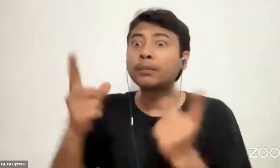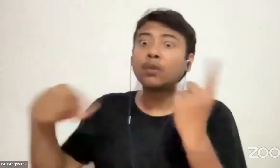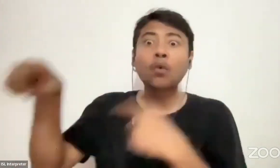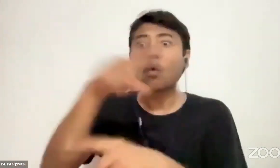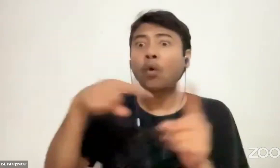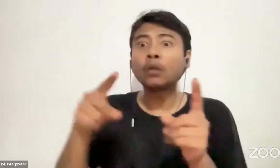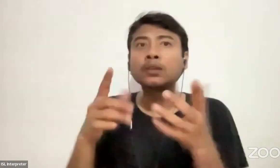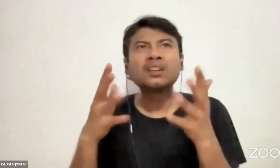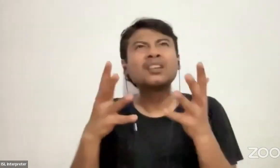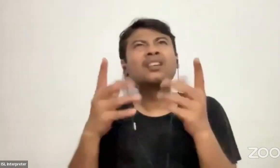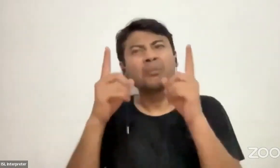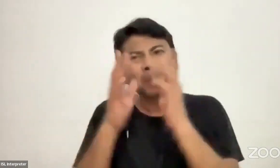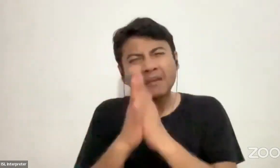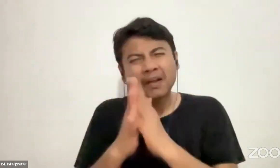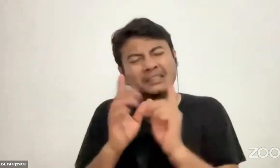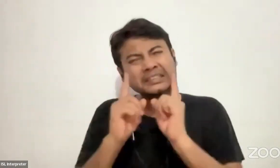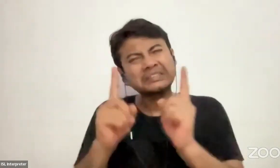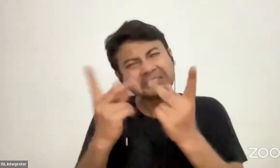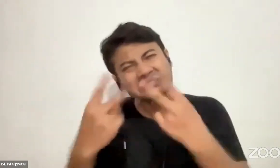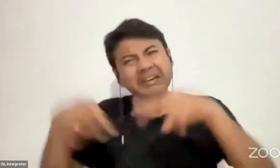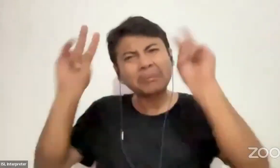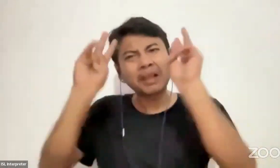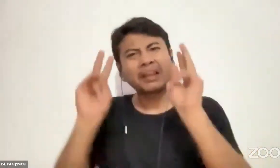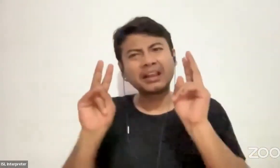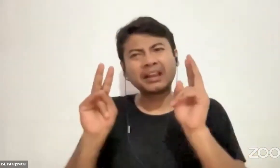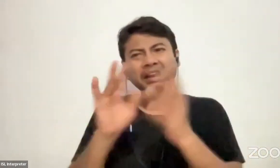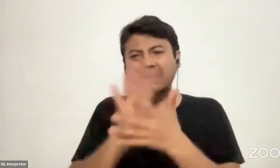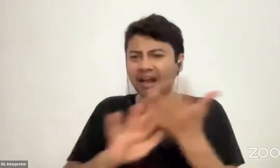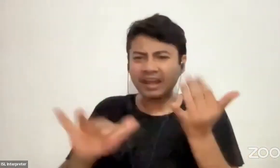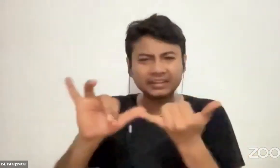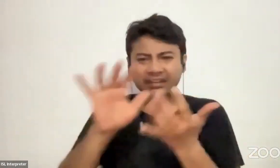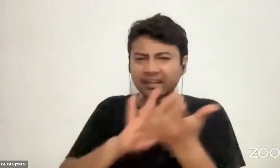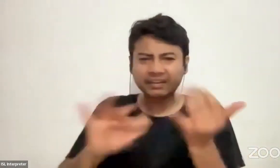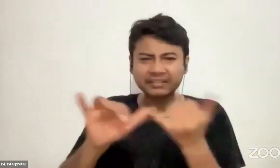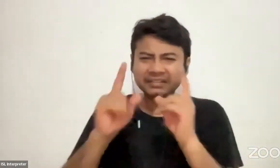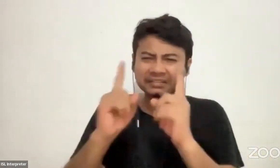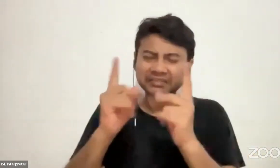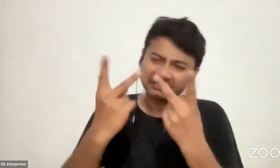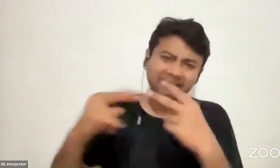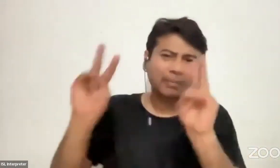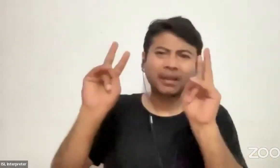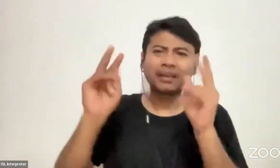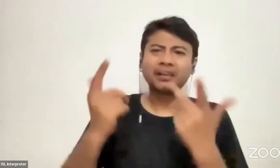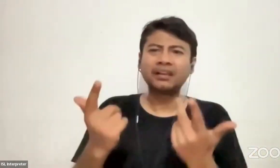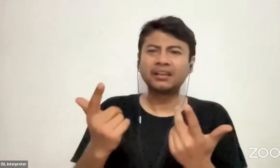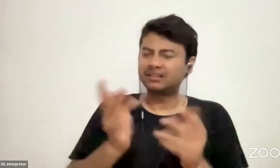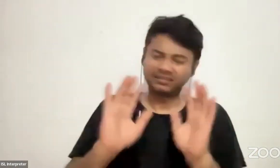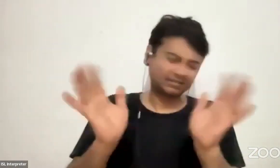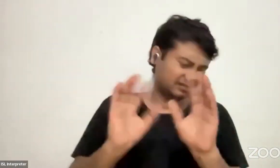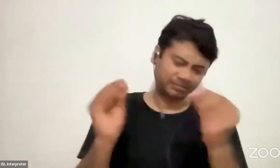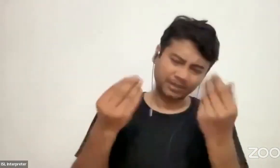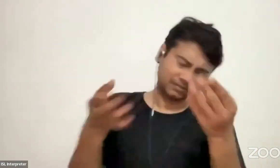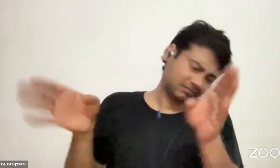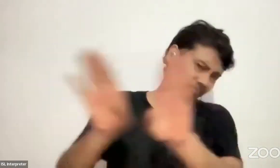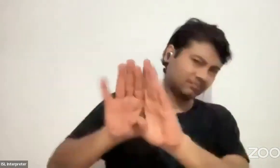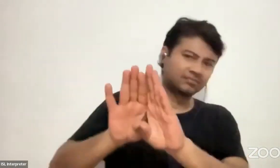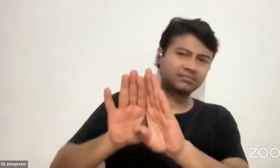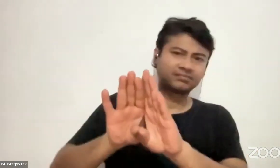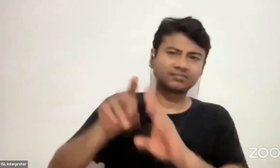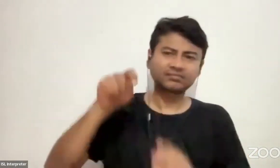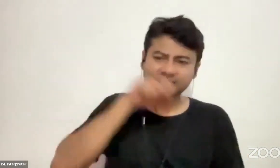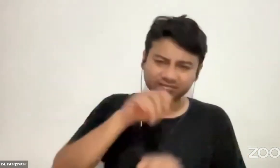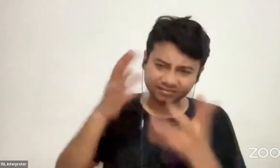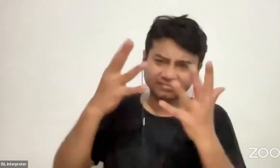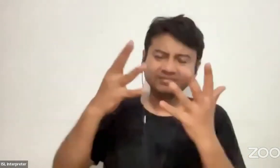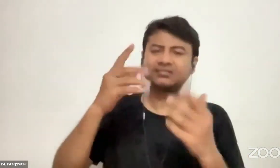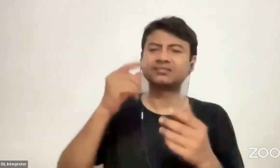नहीं, क्योंकि उनको तो पता है अरे इन हरे कृष्णा वालों के पास जाओगे तो ये तो कहेंगे कि मांस मत खाओ, ये तो कहेंगे कि शराब